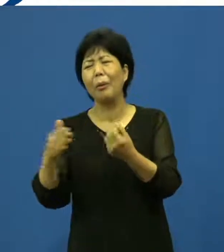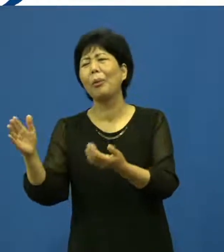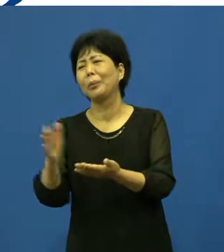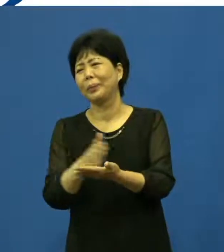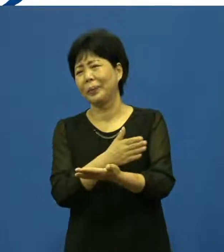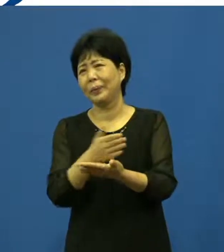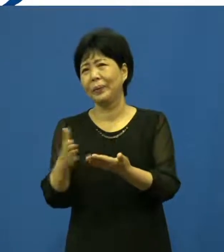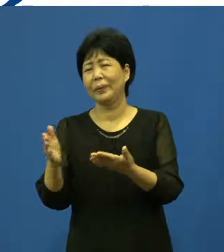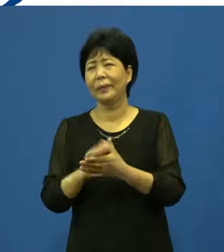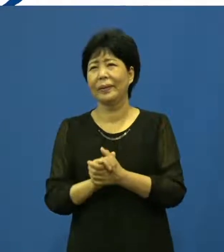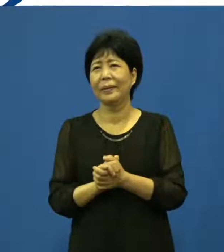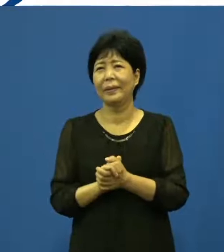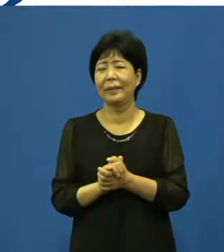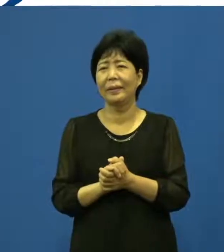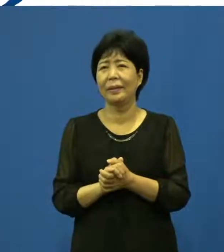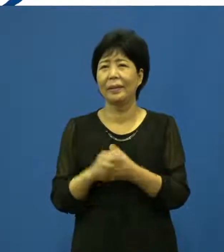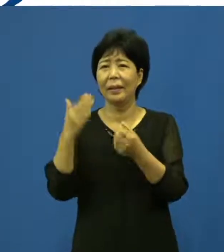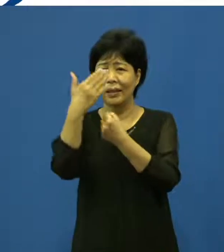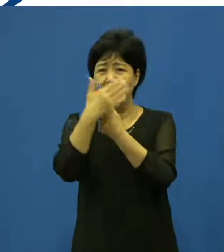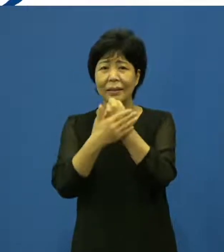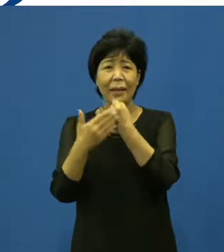있습니다. 은혜가 없다.